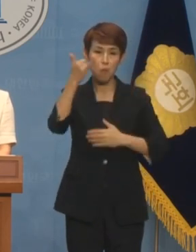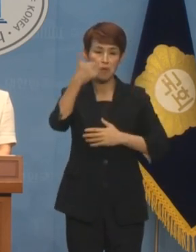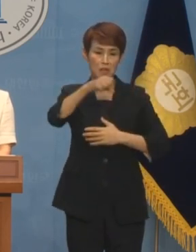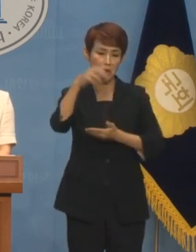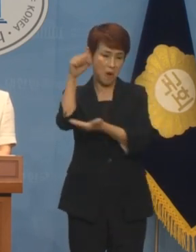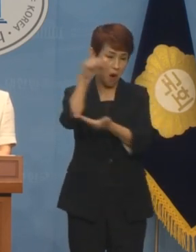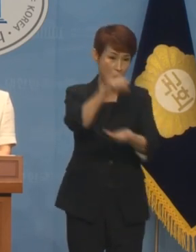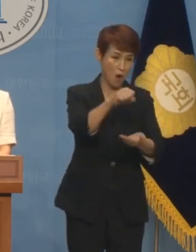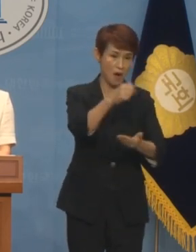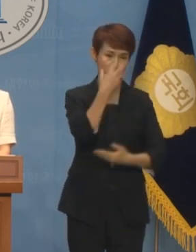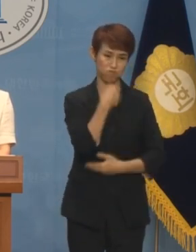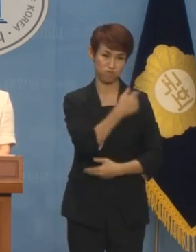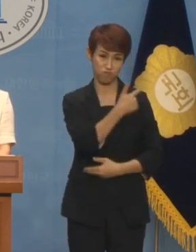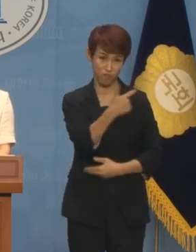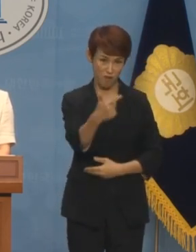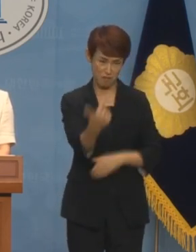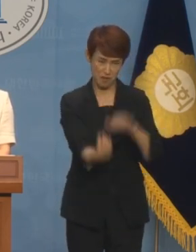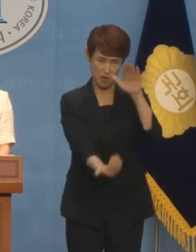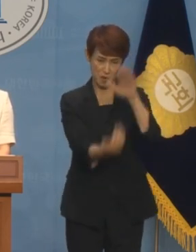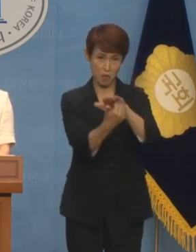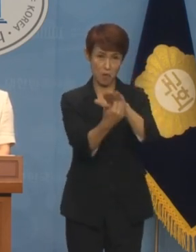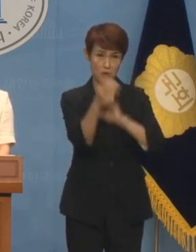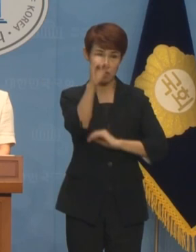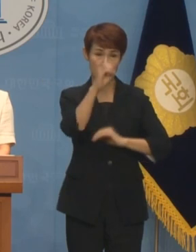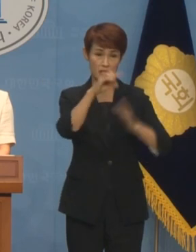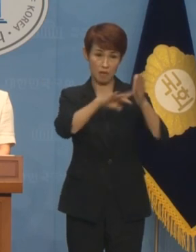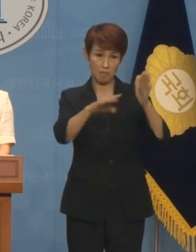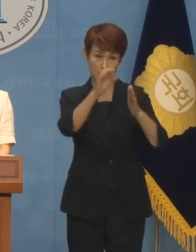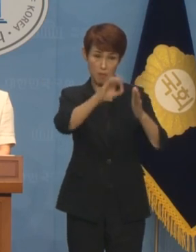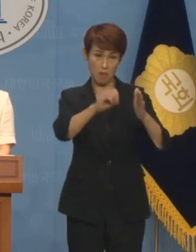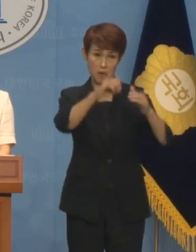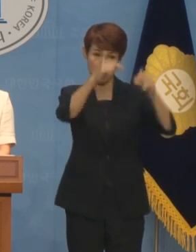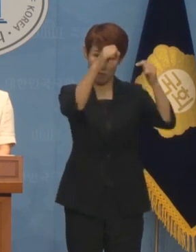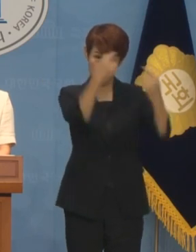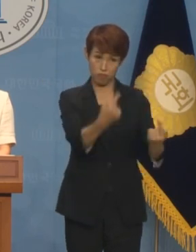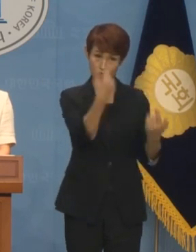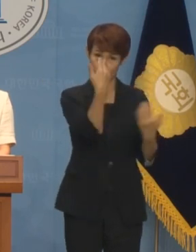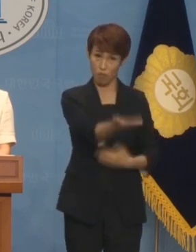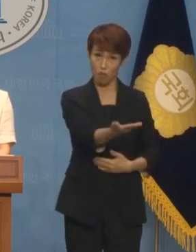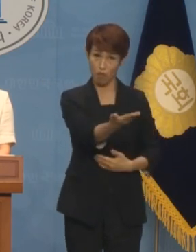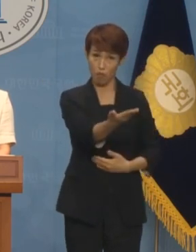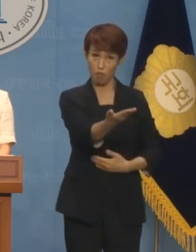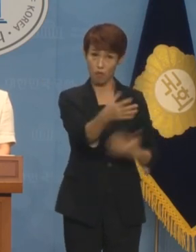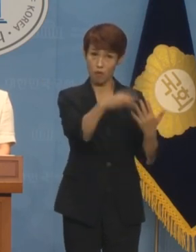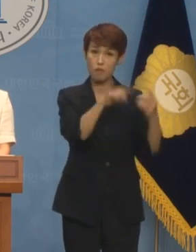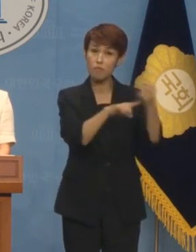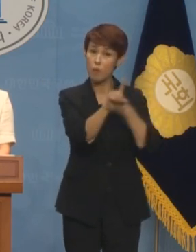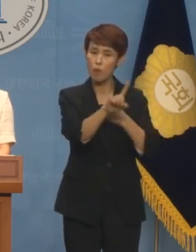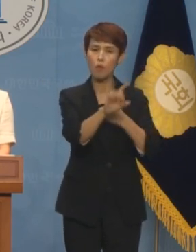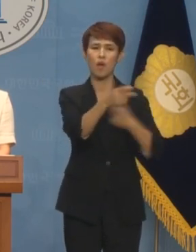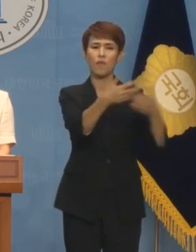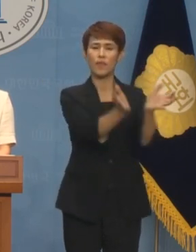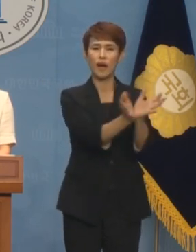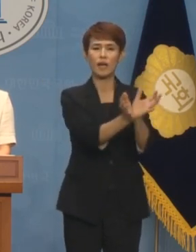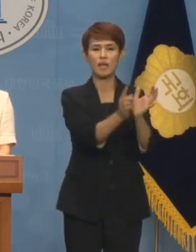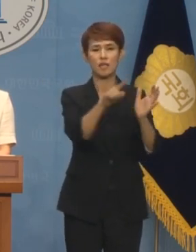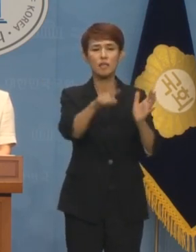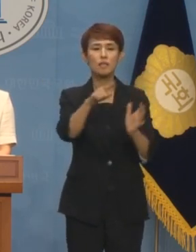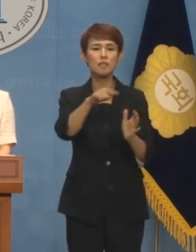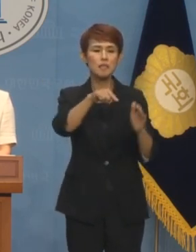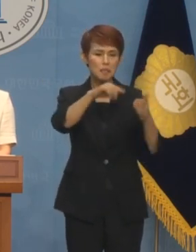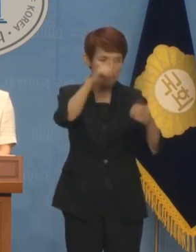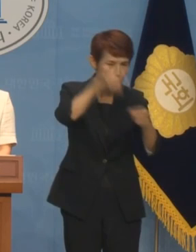최대 이익이 돌아가는 최고세율의 대폭 인하만을 선택했다는 것은 정부 여당의 상속세 감면의